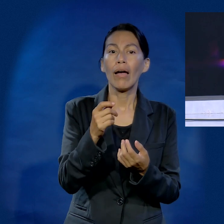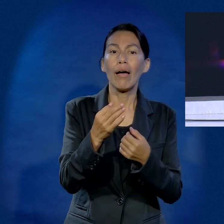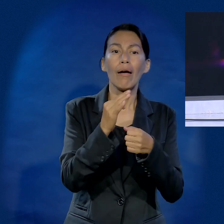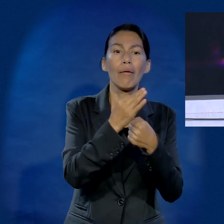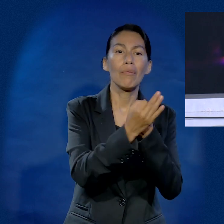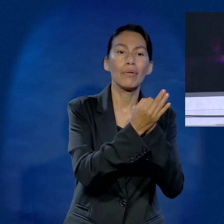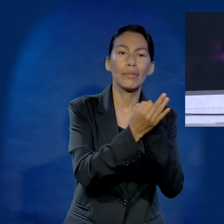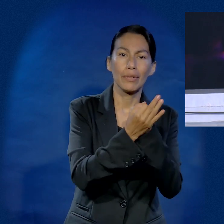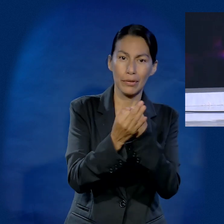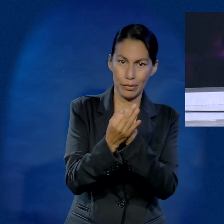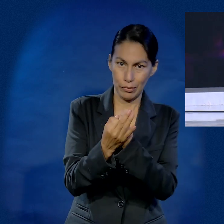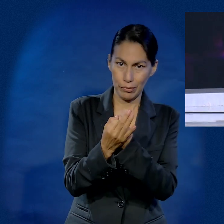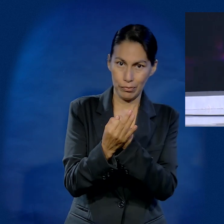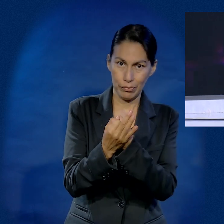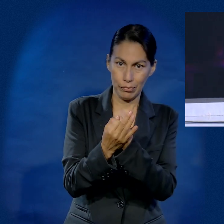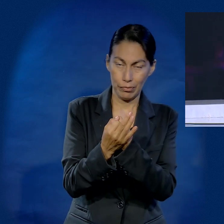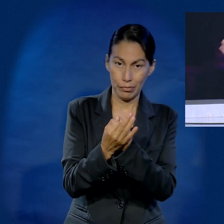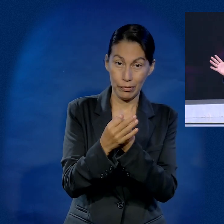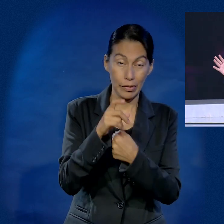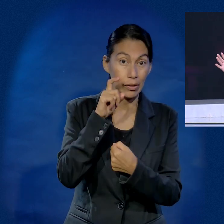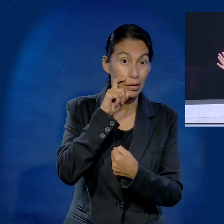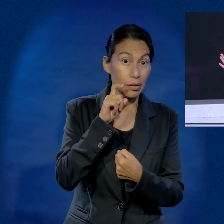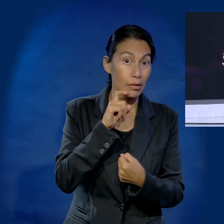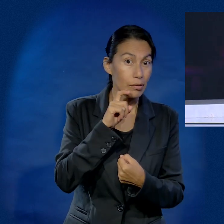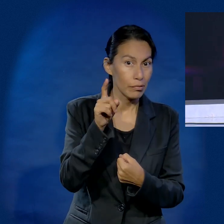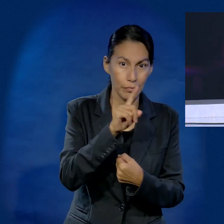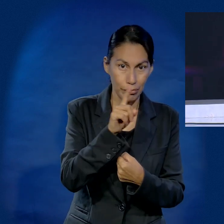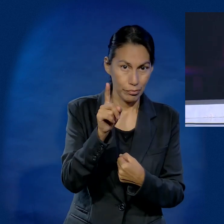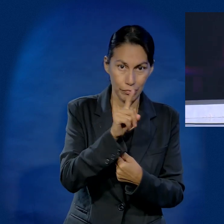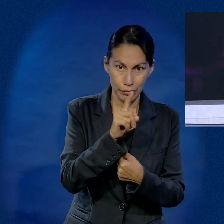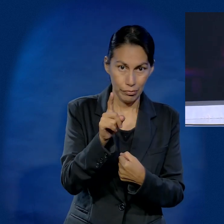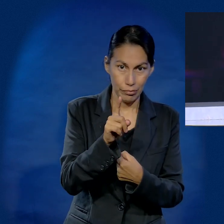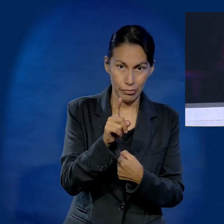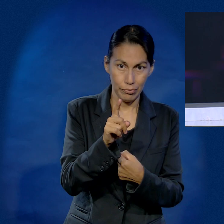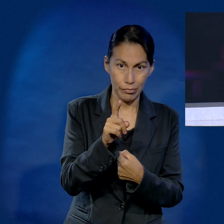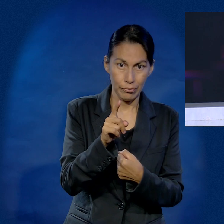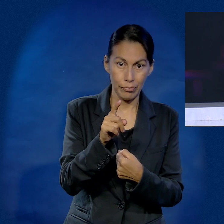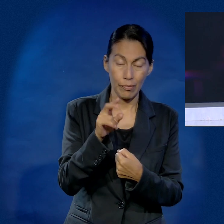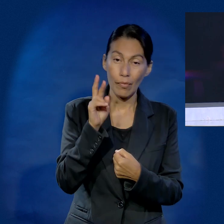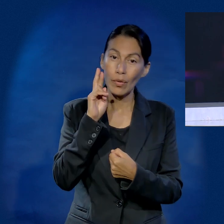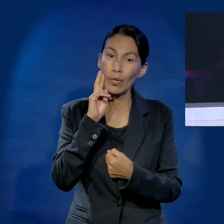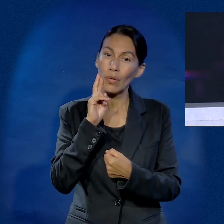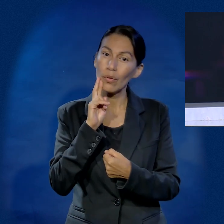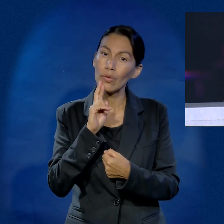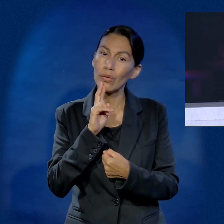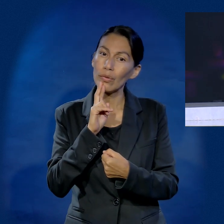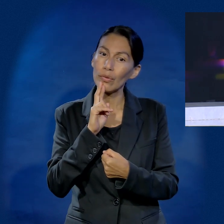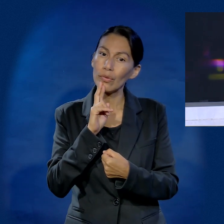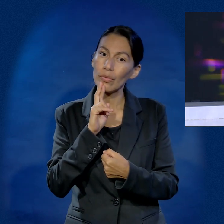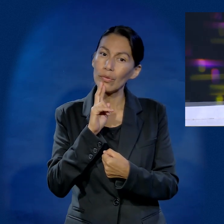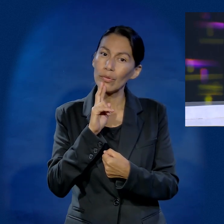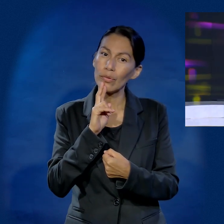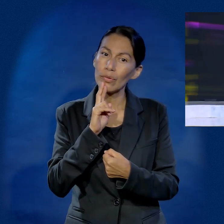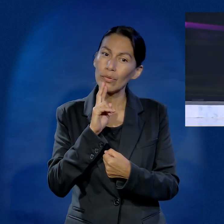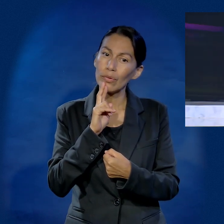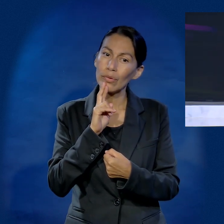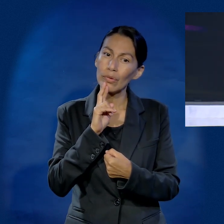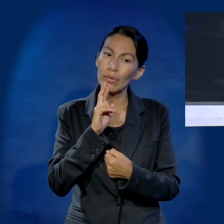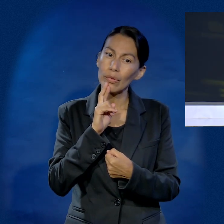de protección. No tenía nada que ver con romper líneas morales, ni mucho menos. Lo que Ruth está